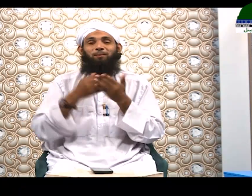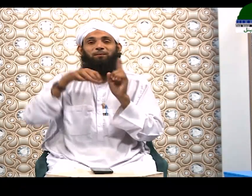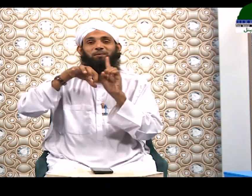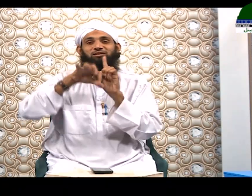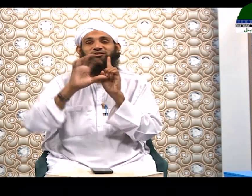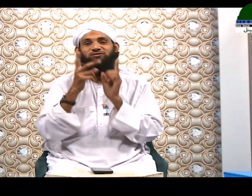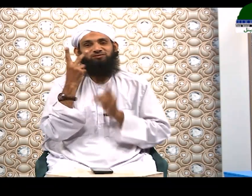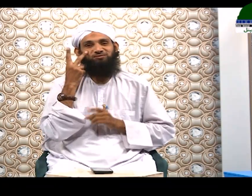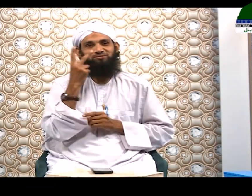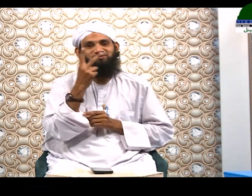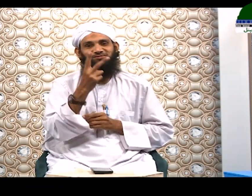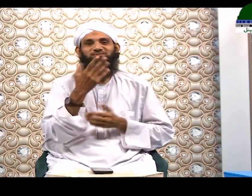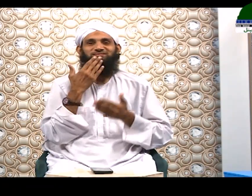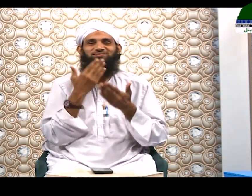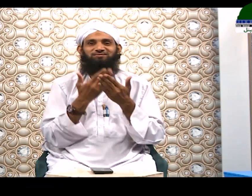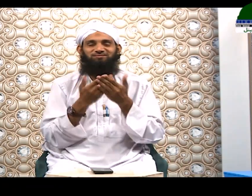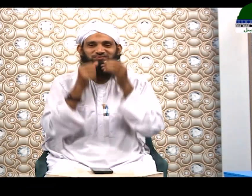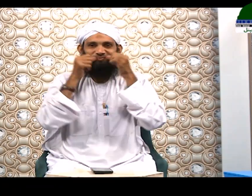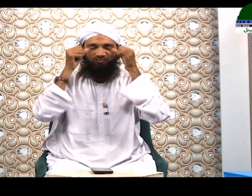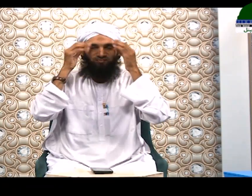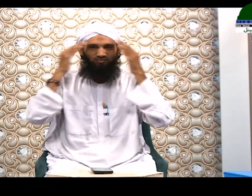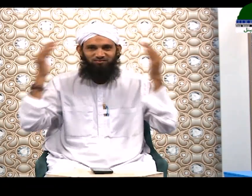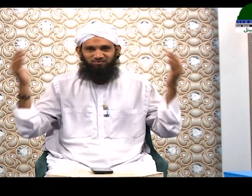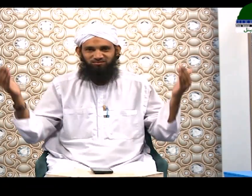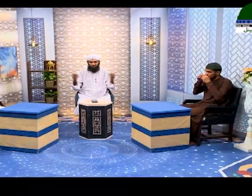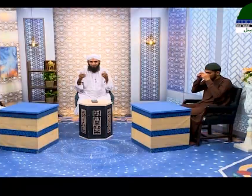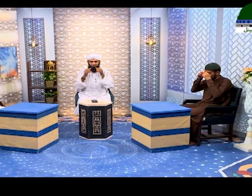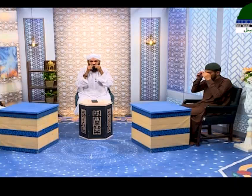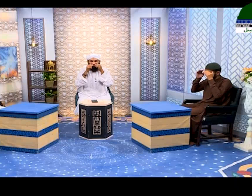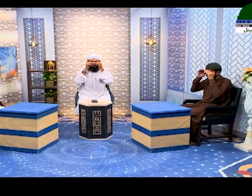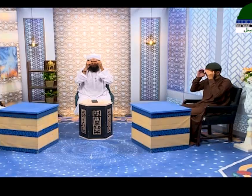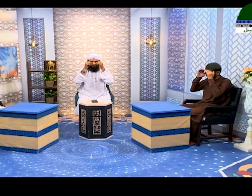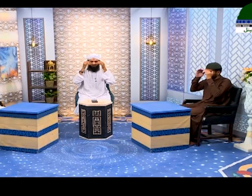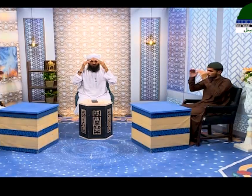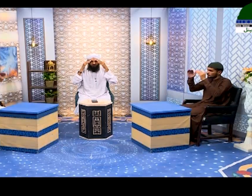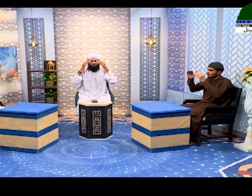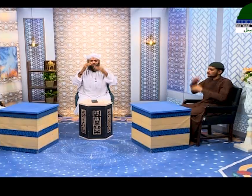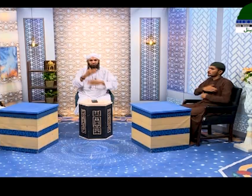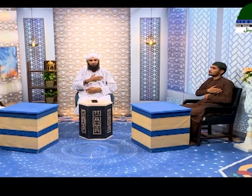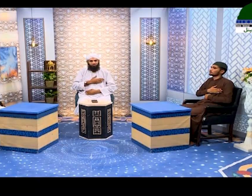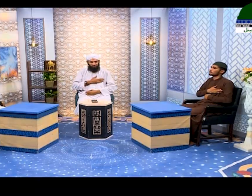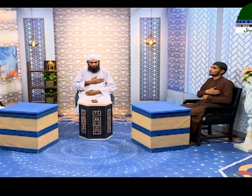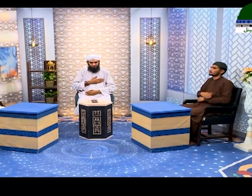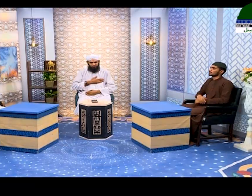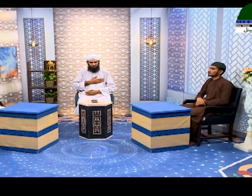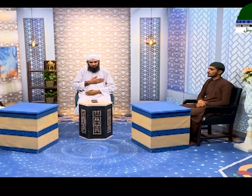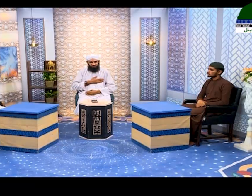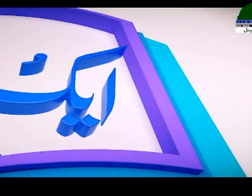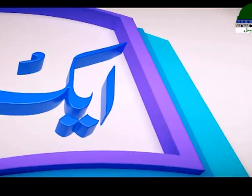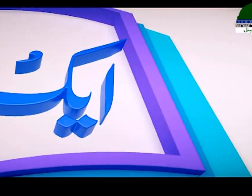چینل دیکھتے رہیے۔ اللہ حافظ۔ صلو علی الحبیب صلی اللہ علی محمد صلی اللہ علیہ وسلم۔